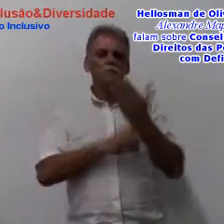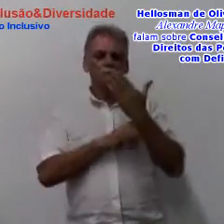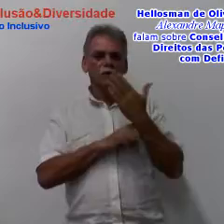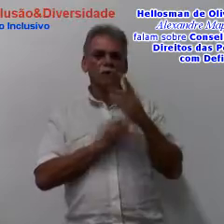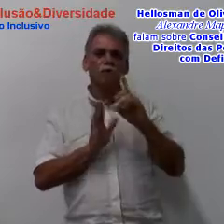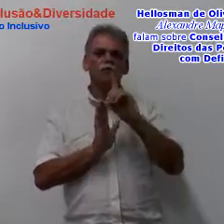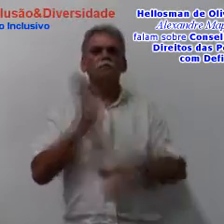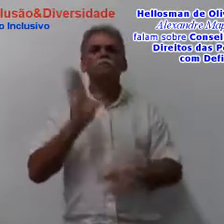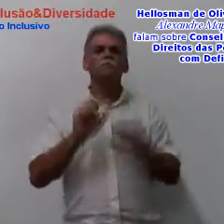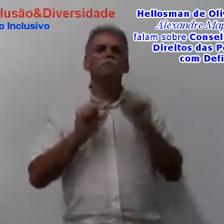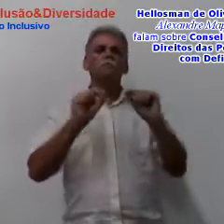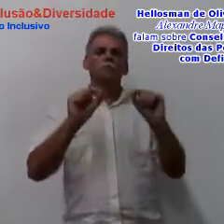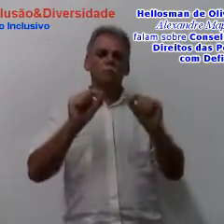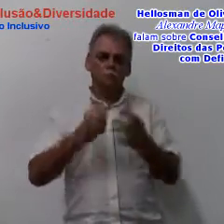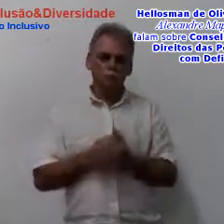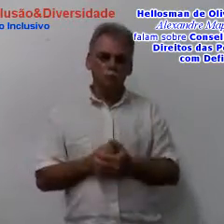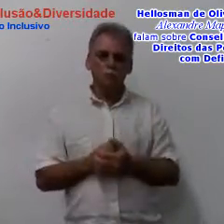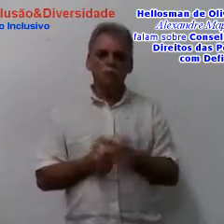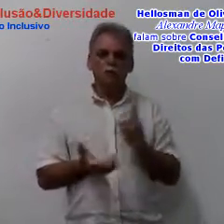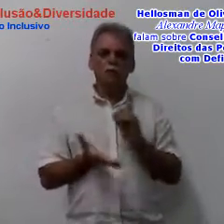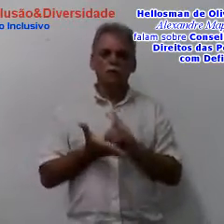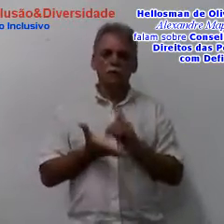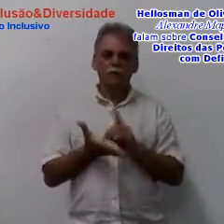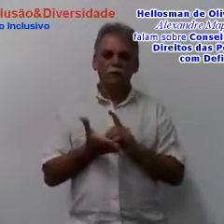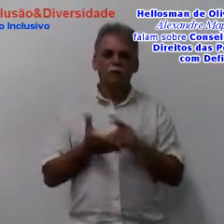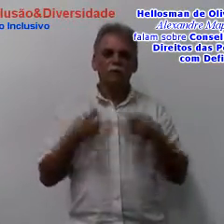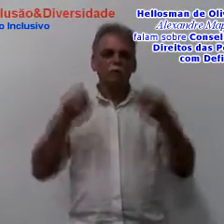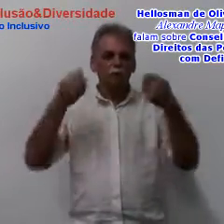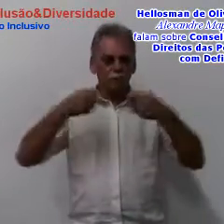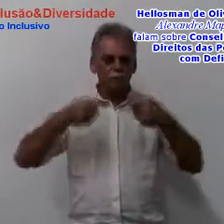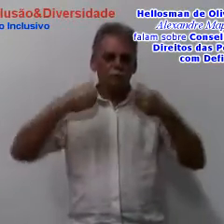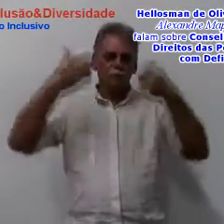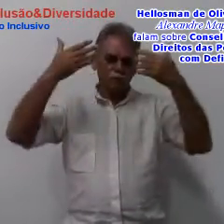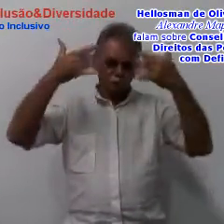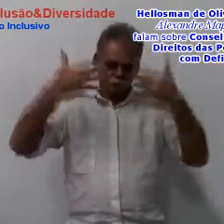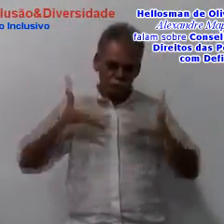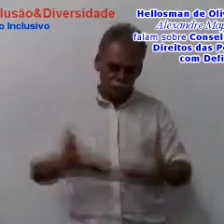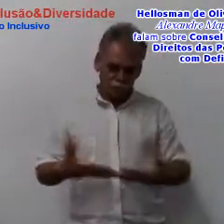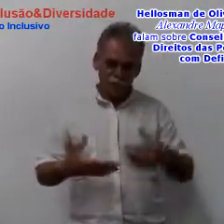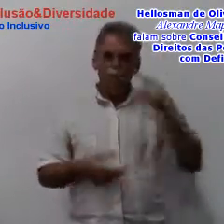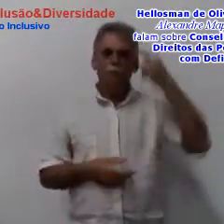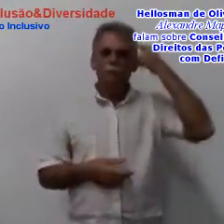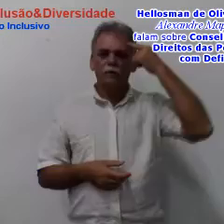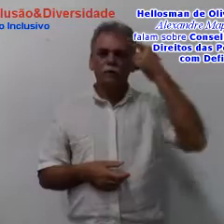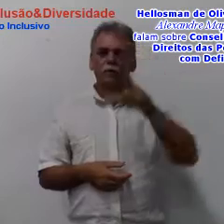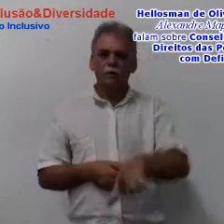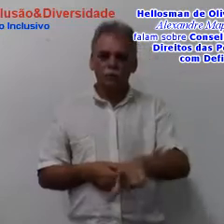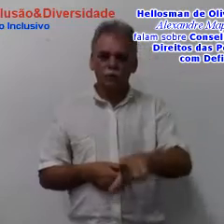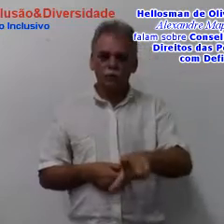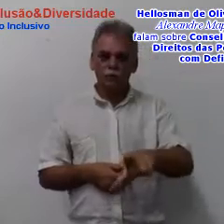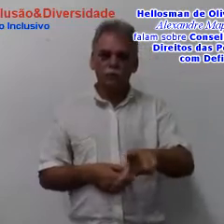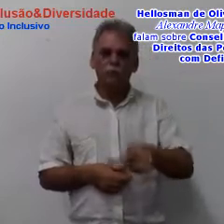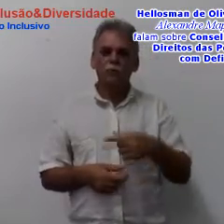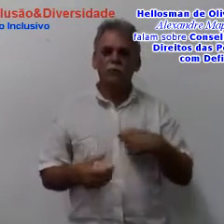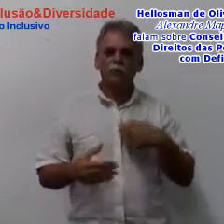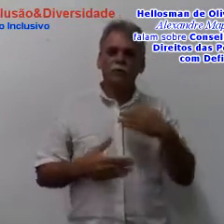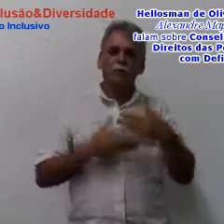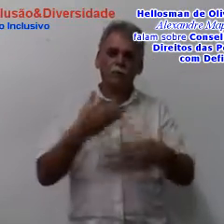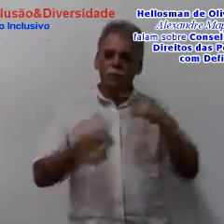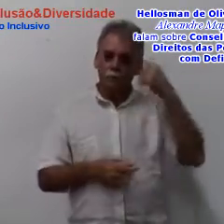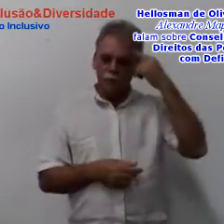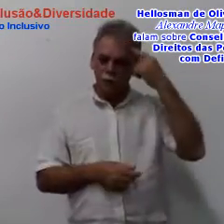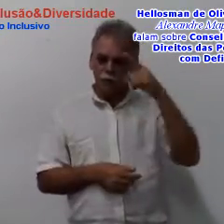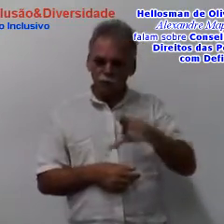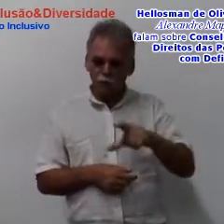desconhece ainda a função e o papel dos conselhos de direitos, né? E que na verdade precisa de bastante se